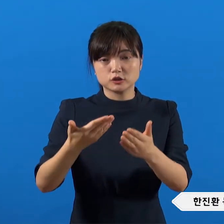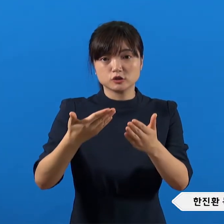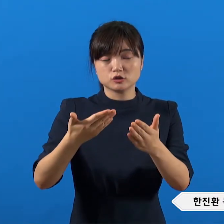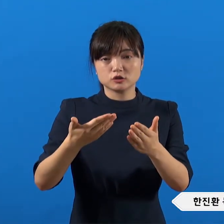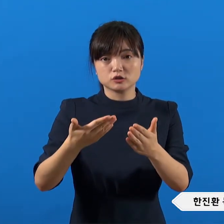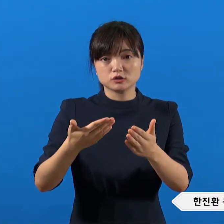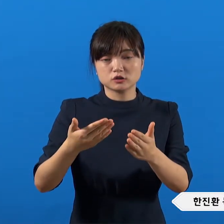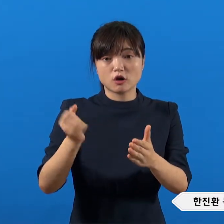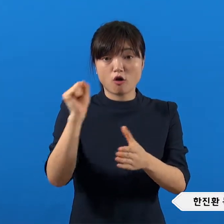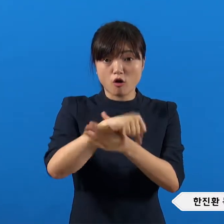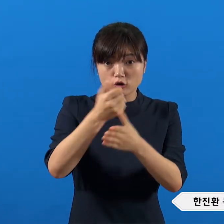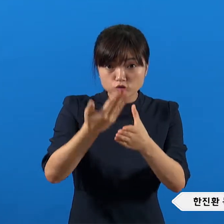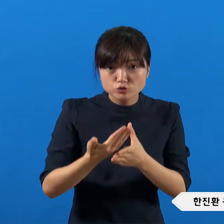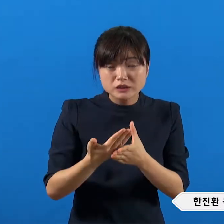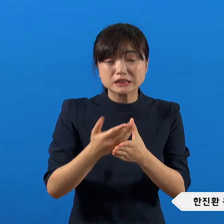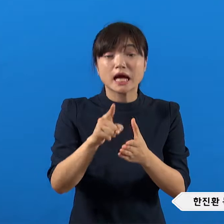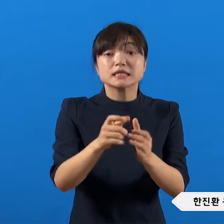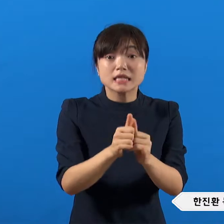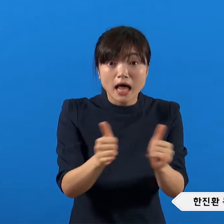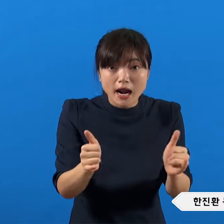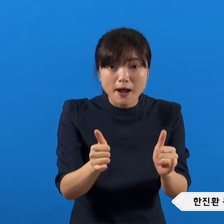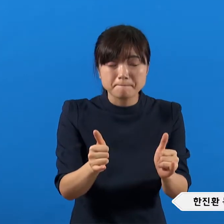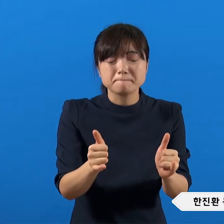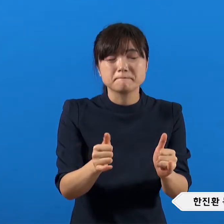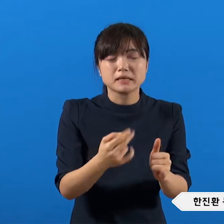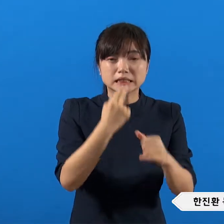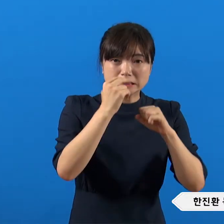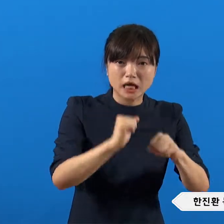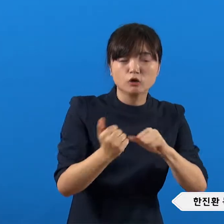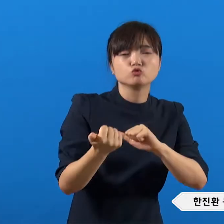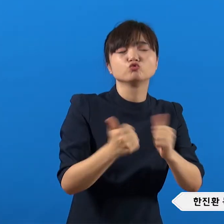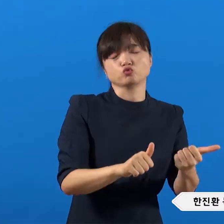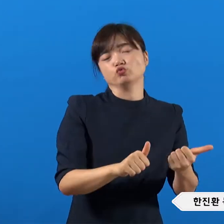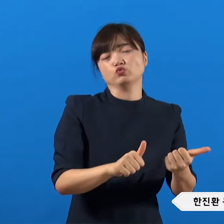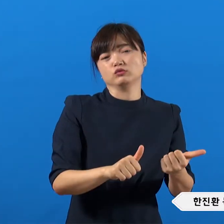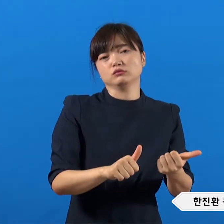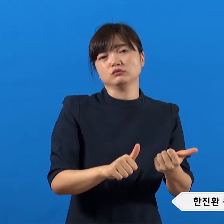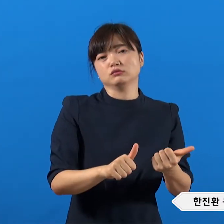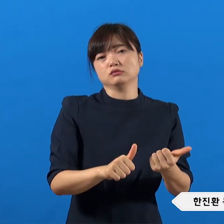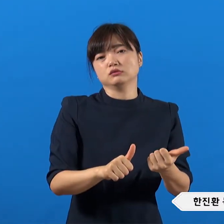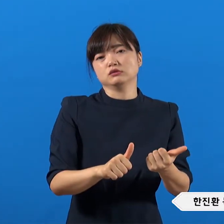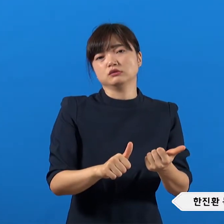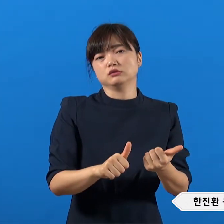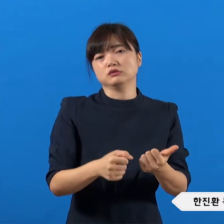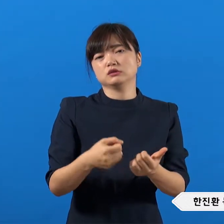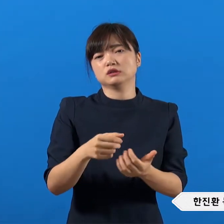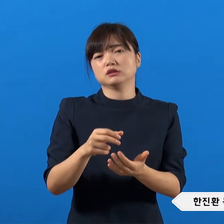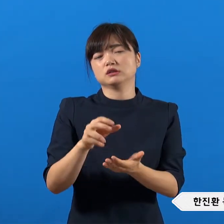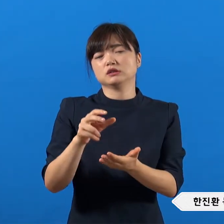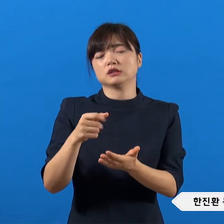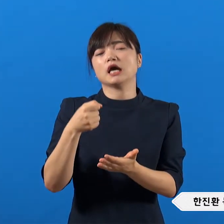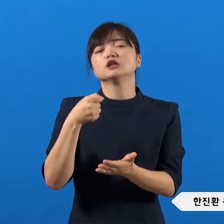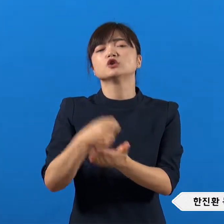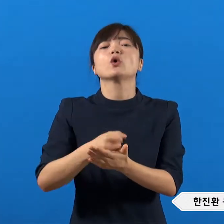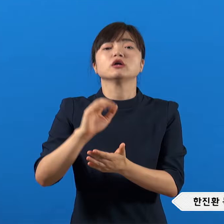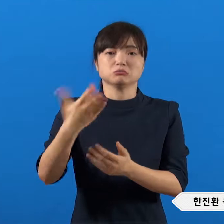한 사람에게는 천국과 지옥의 차이입니다. 영원한 운명이 바뀌는